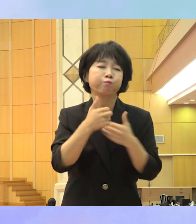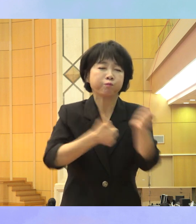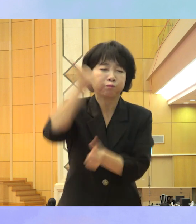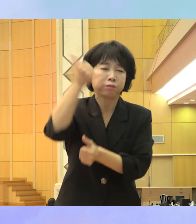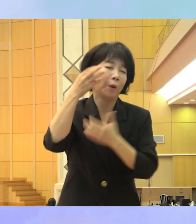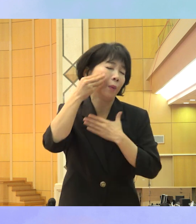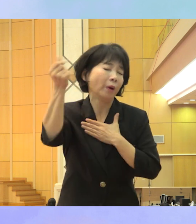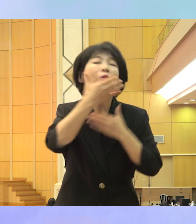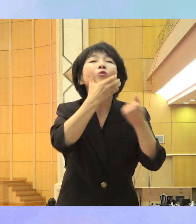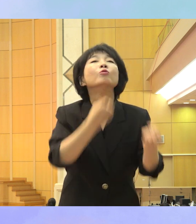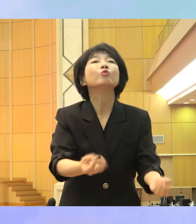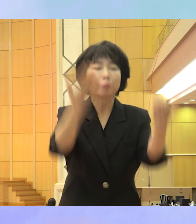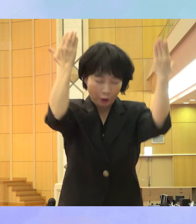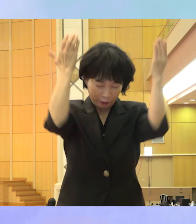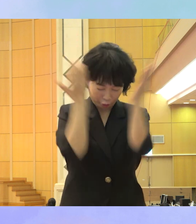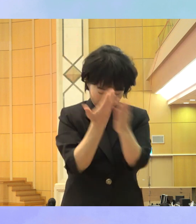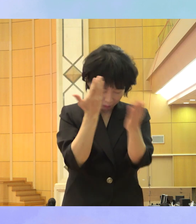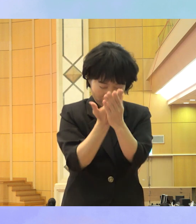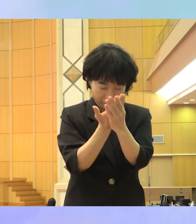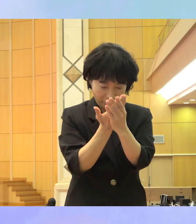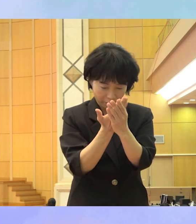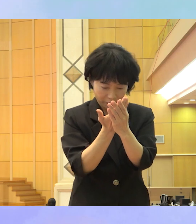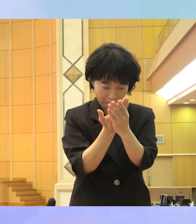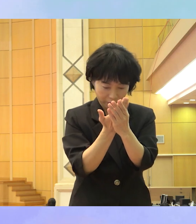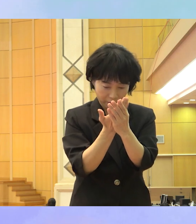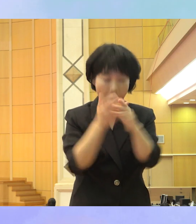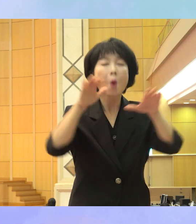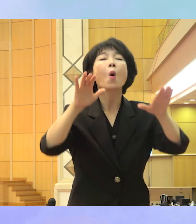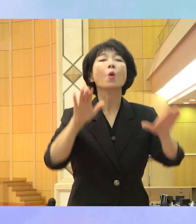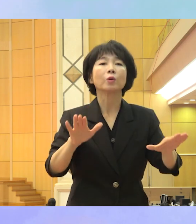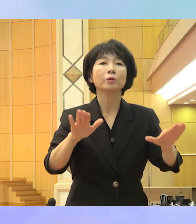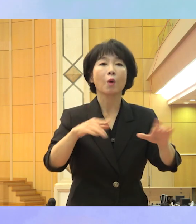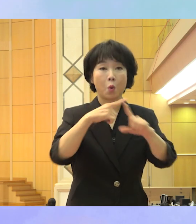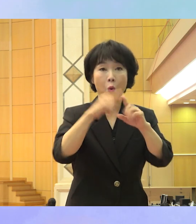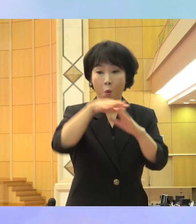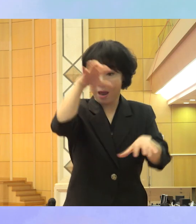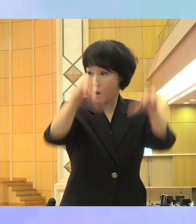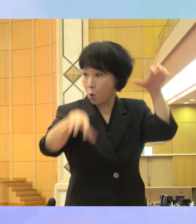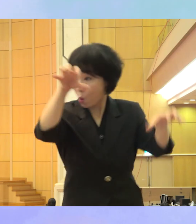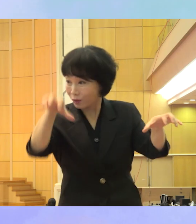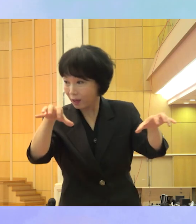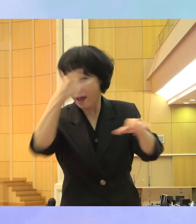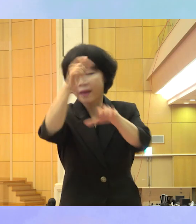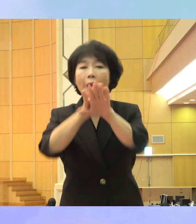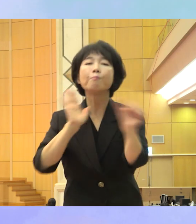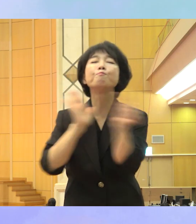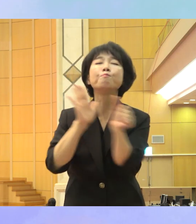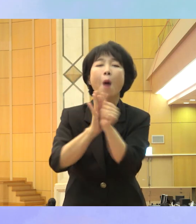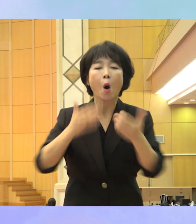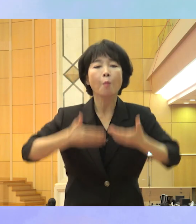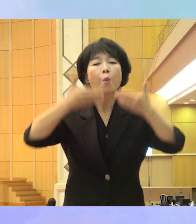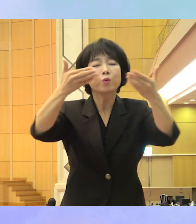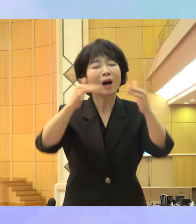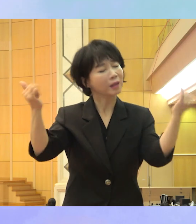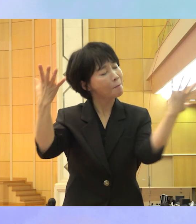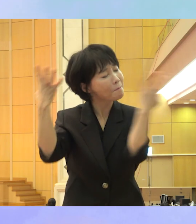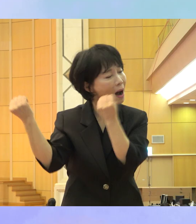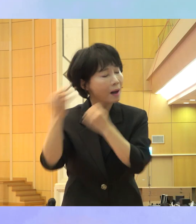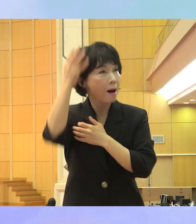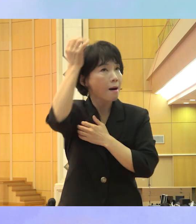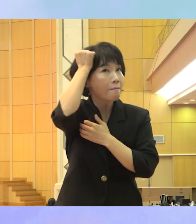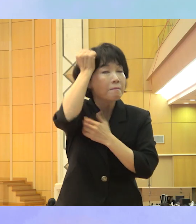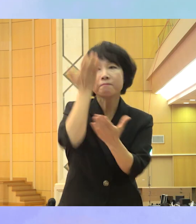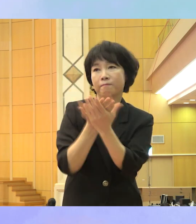수 있도록 축복하여 주시옵소서. 오늘도 성전 곳곳에서 예배를 돕는 봉사하는 손길들을